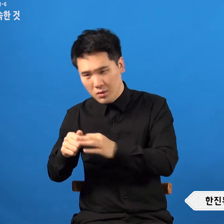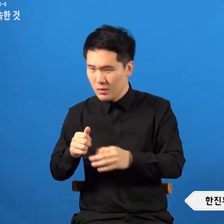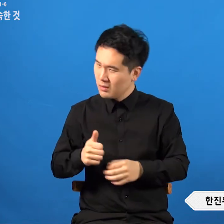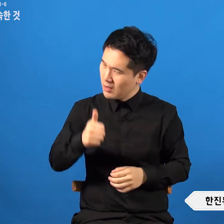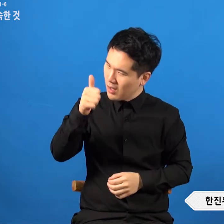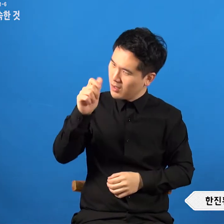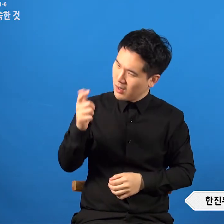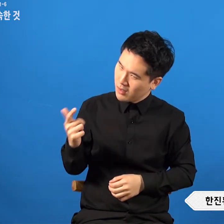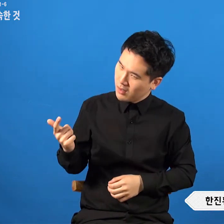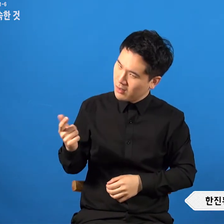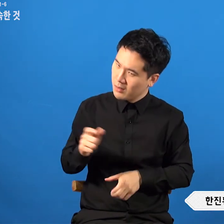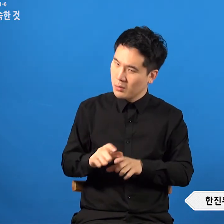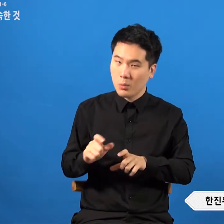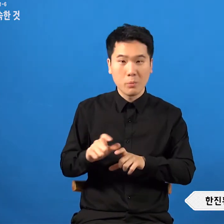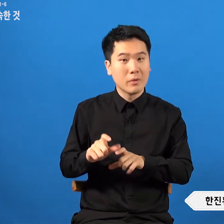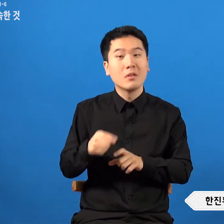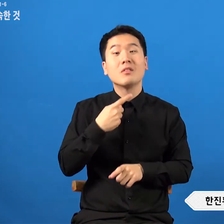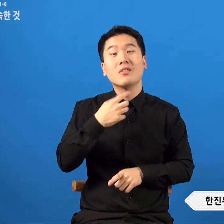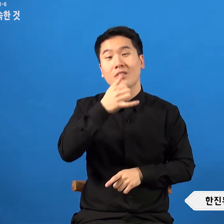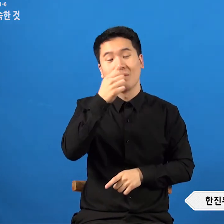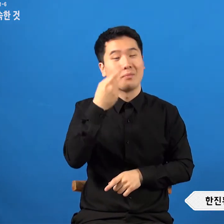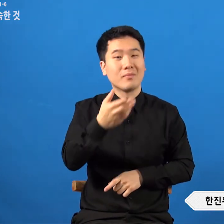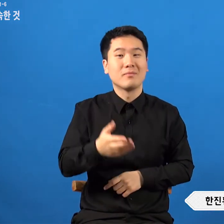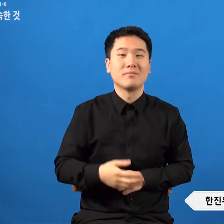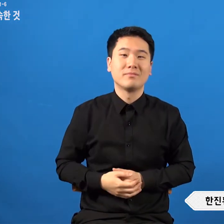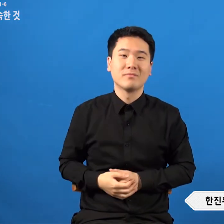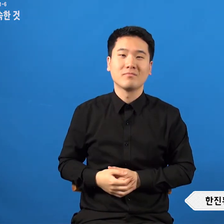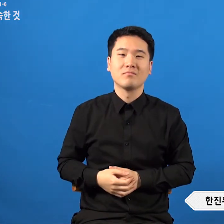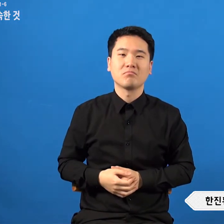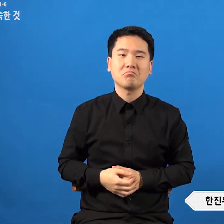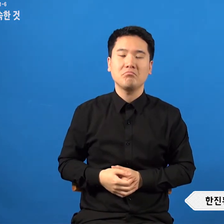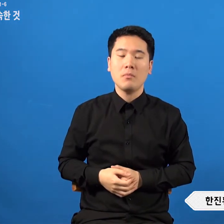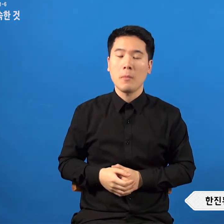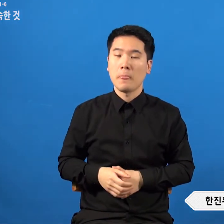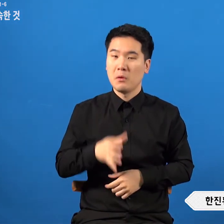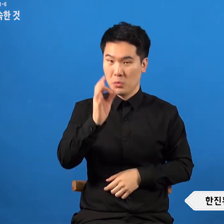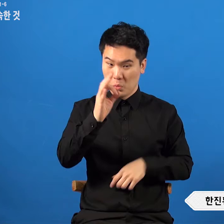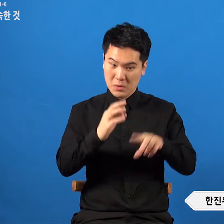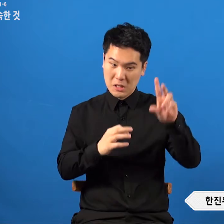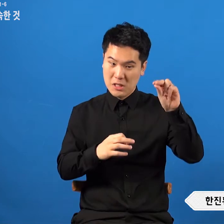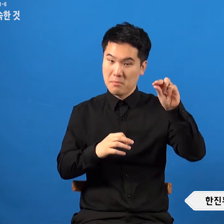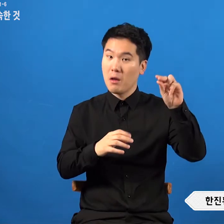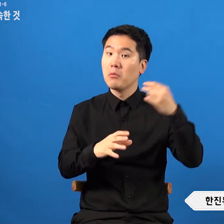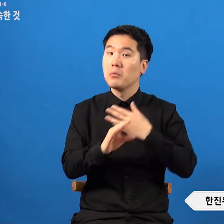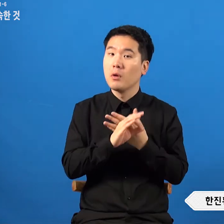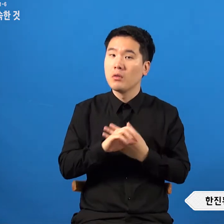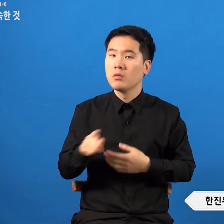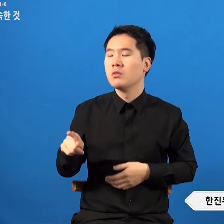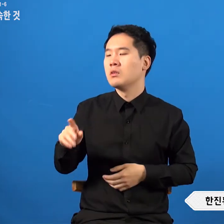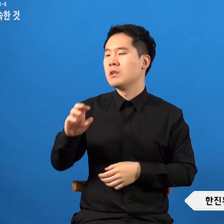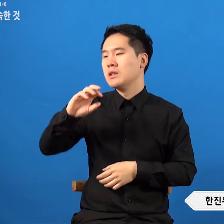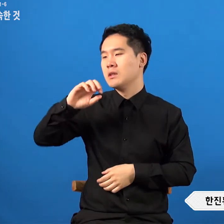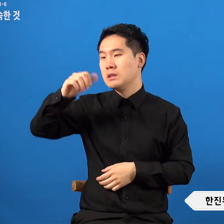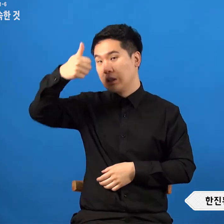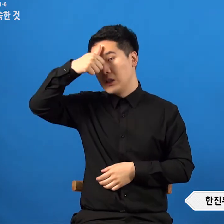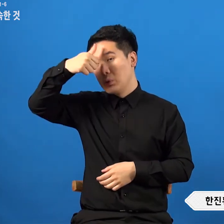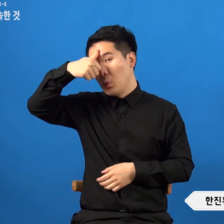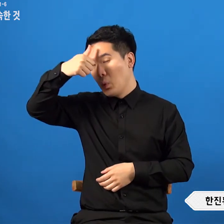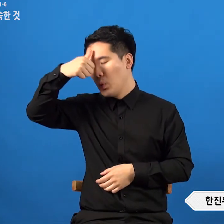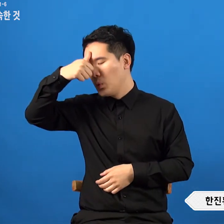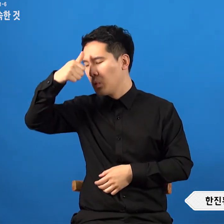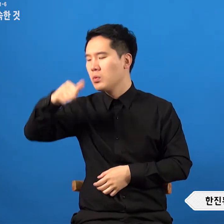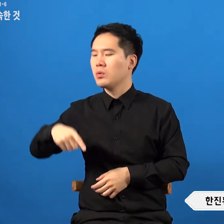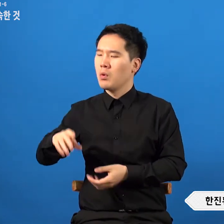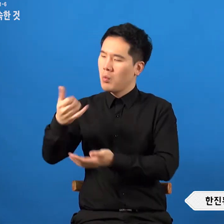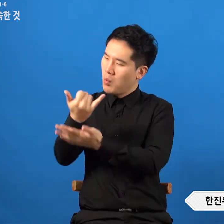그런 고민 혹시 해본 적이 없으십니까? 단돈 20,000원이면 인도의 고아 한 명을 먹여 살릴